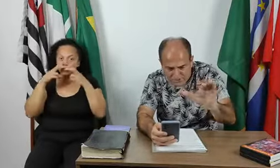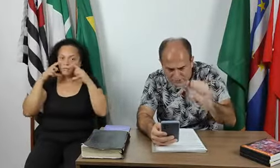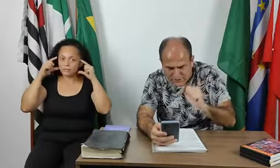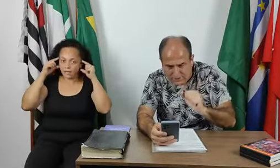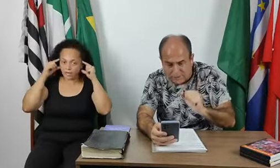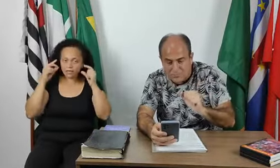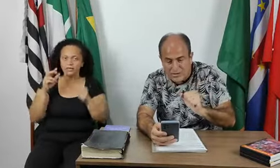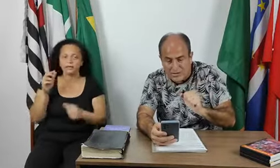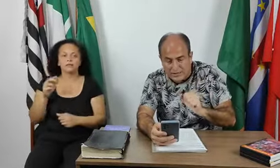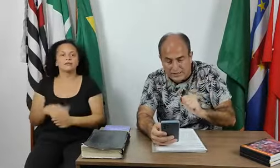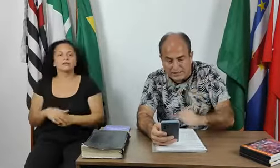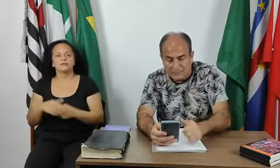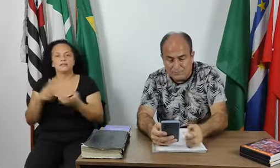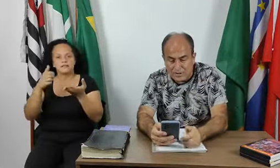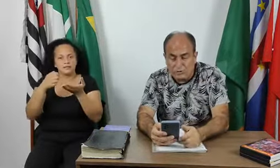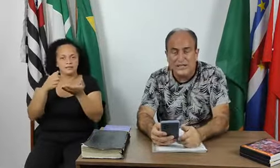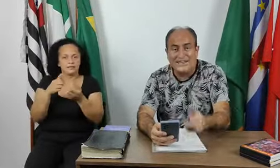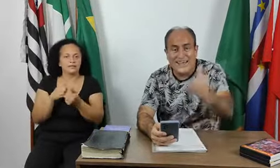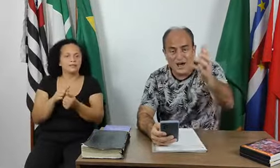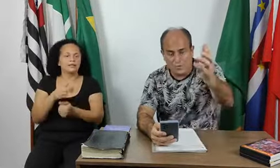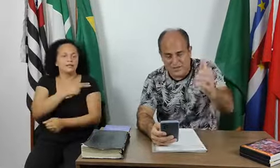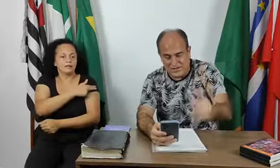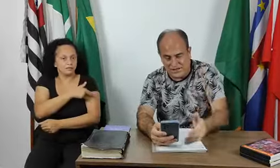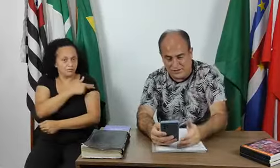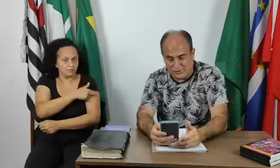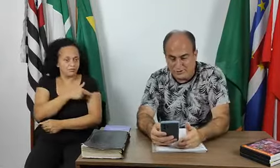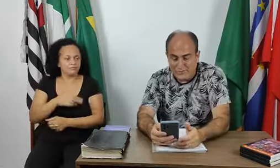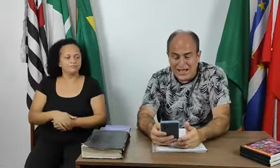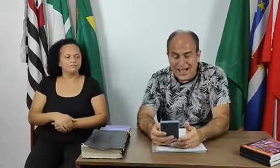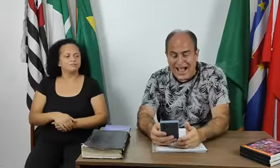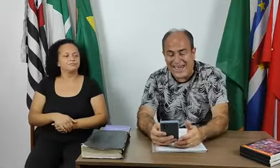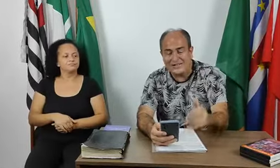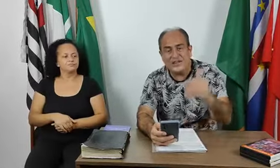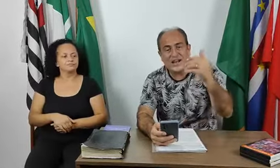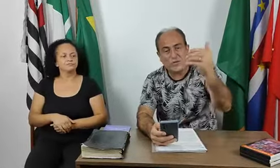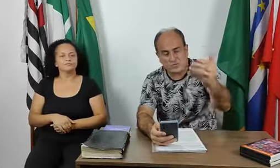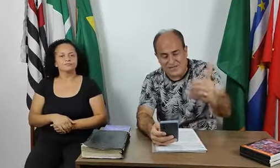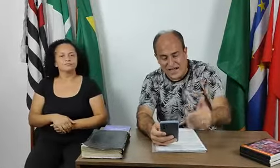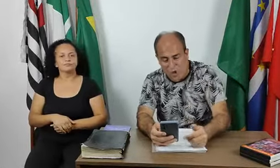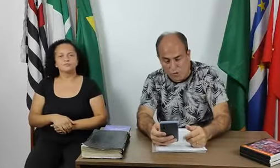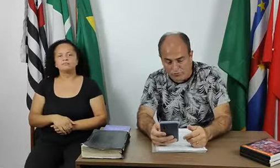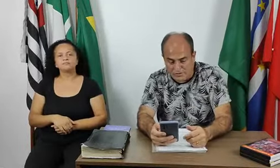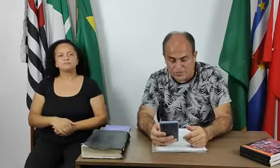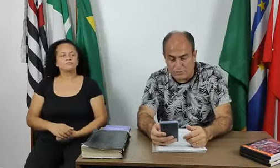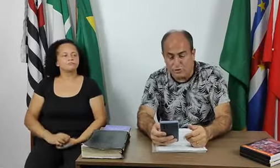tem perigo não, né? O Daniel Pinheiro, a Edna